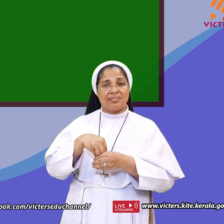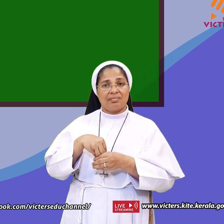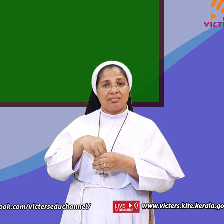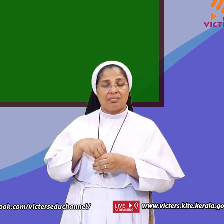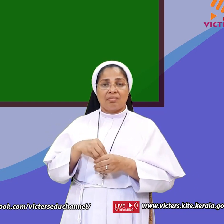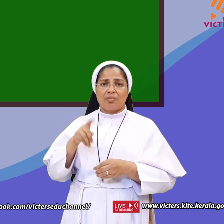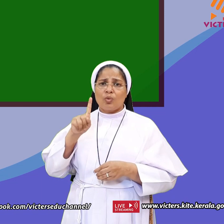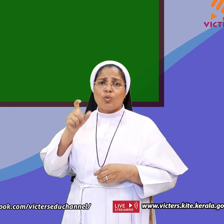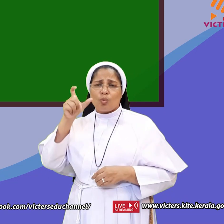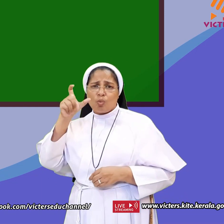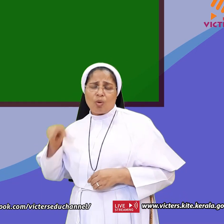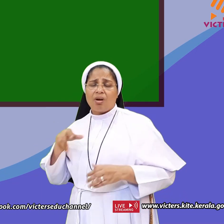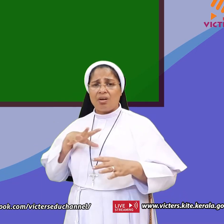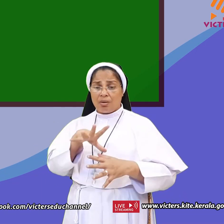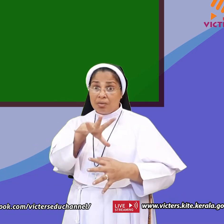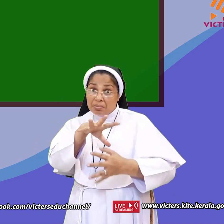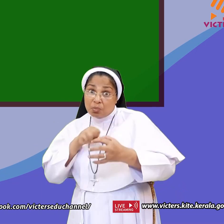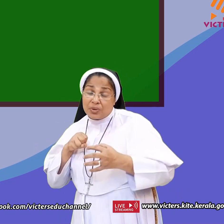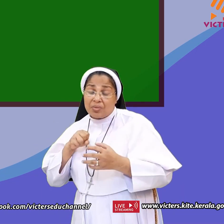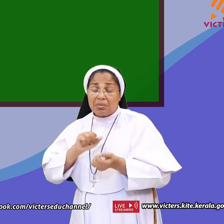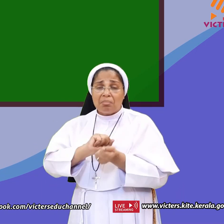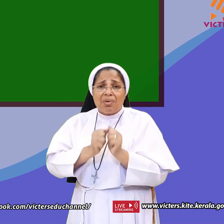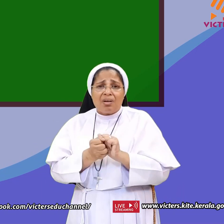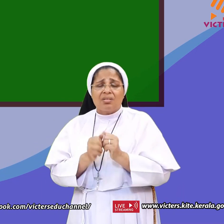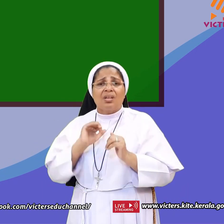ഒരാൾ മോഷ്ടാവാകുന്നത് എങ്ങനെയെന്ന്